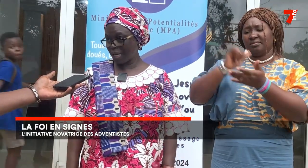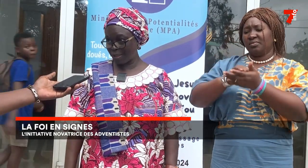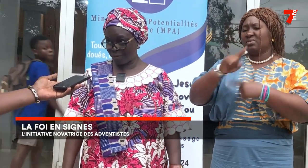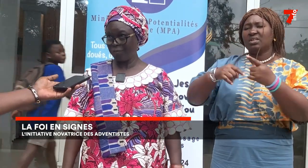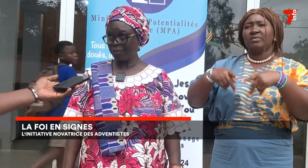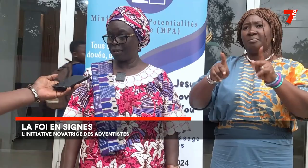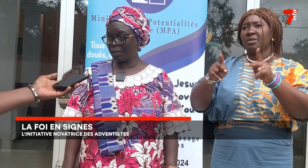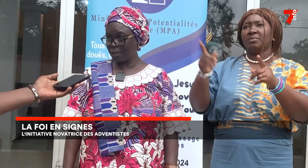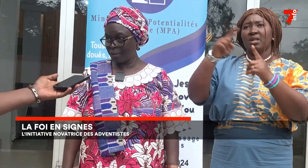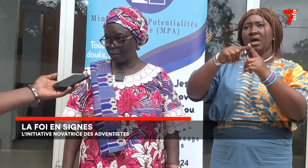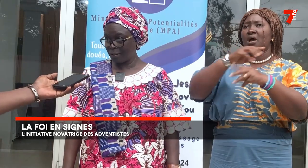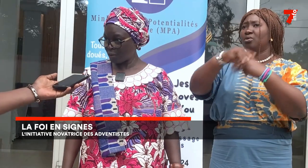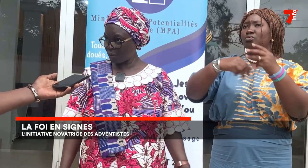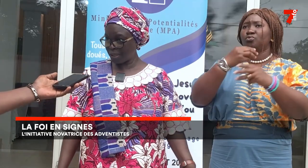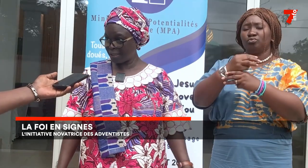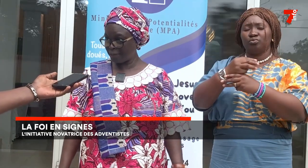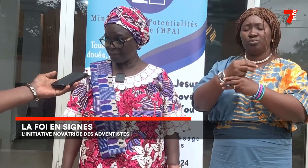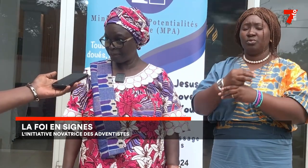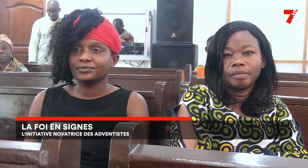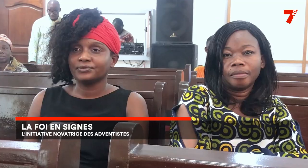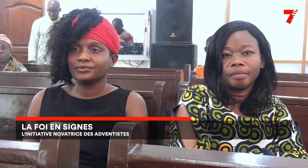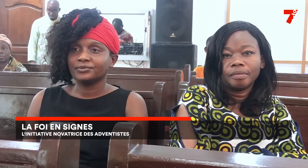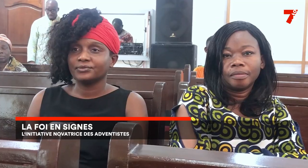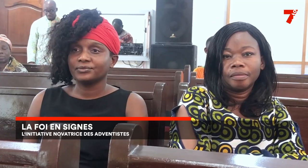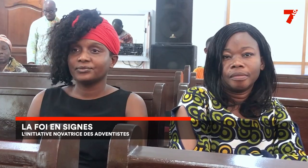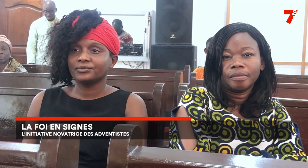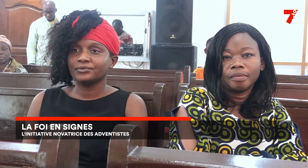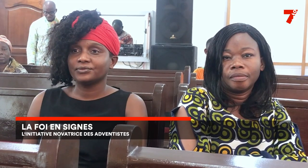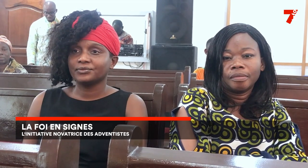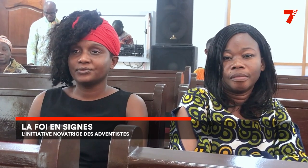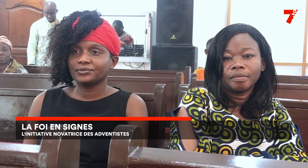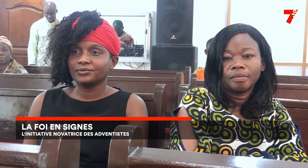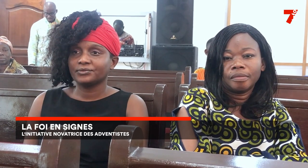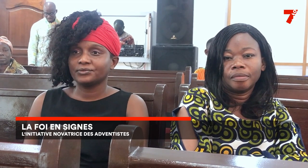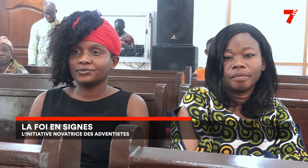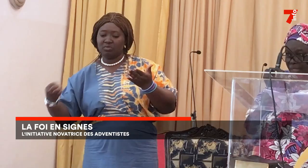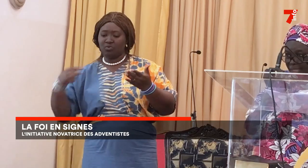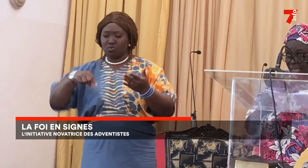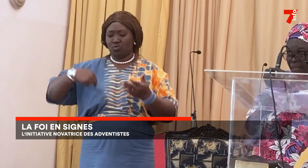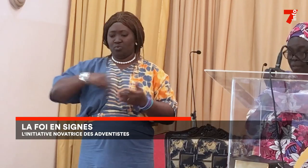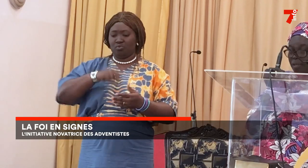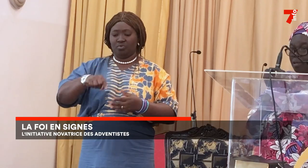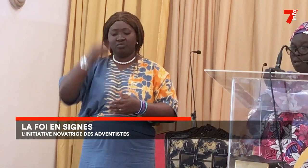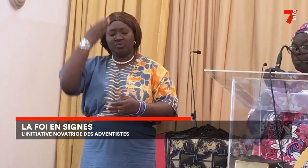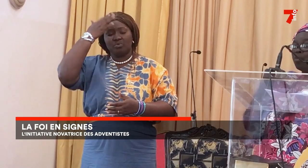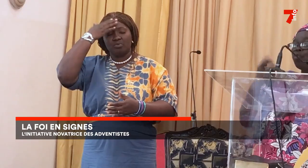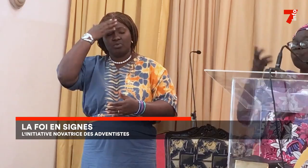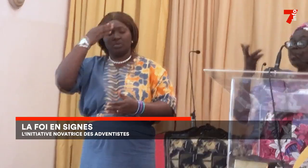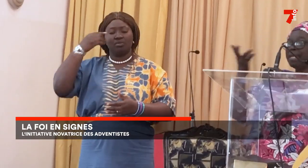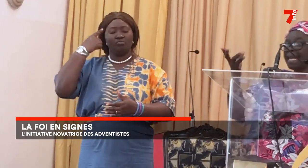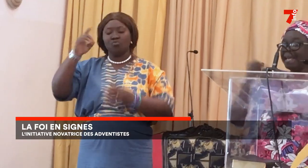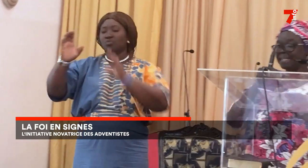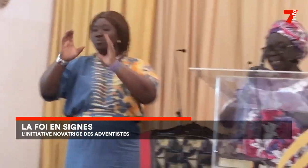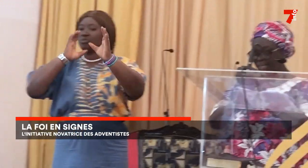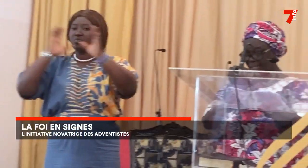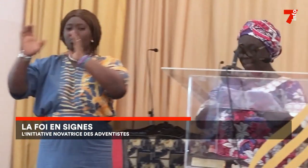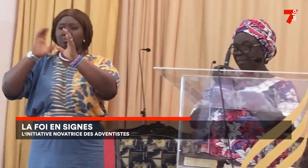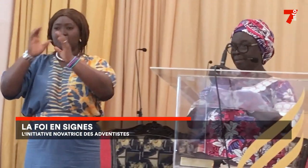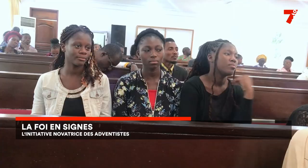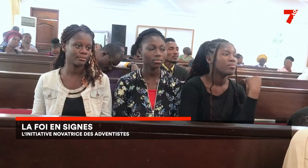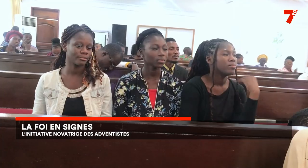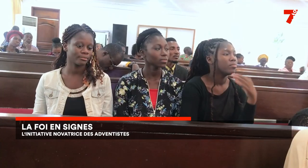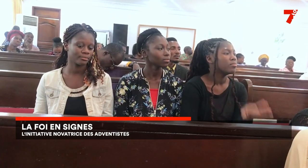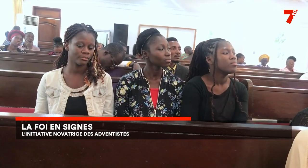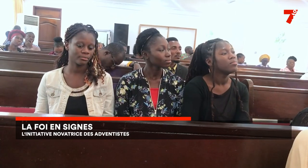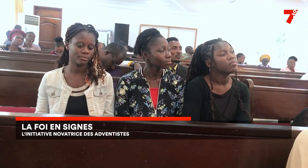la population, la société. La cérémonie s'est terminée par une démonstration de traduction en direct d'un passage biblique en langage des